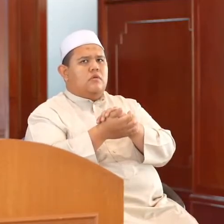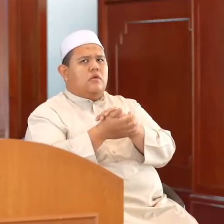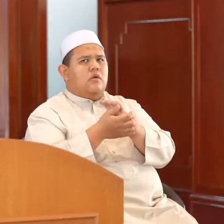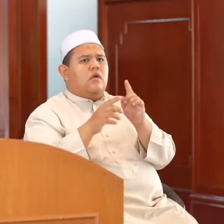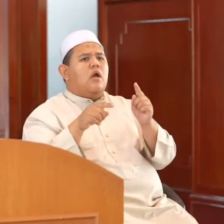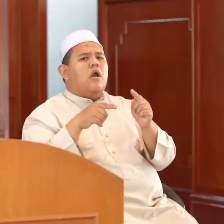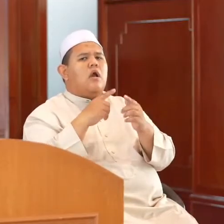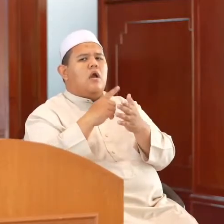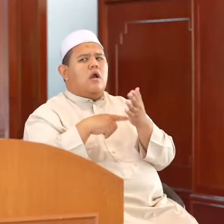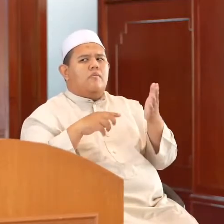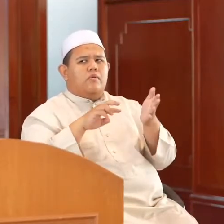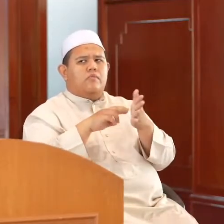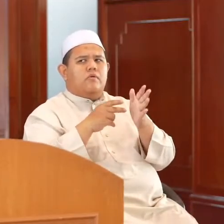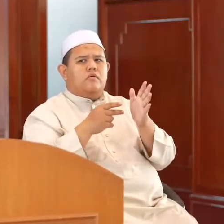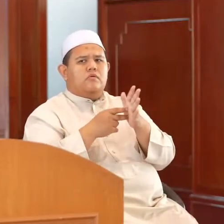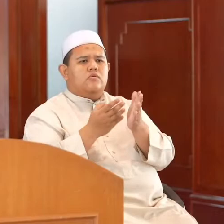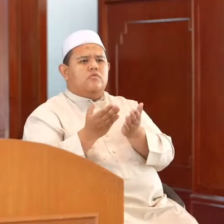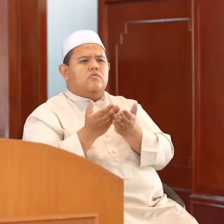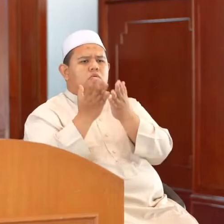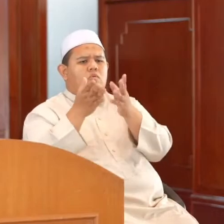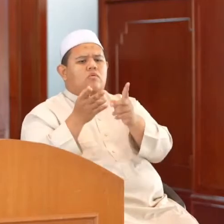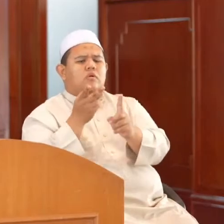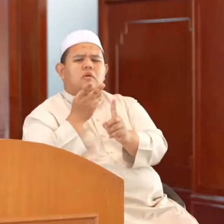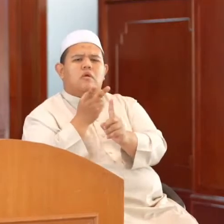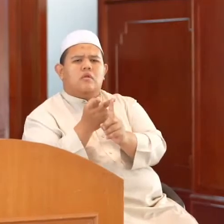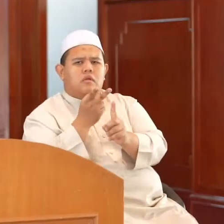Apa makna doa? Pendakwah.